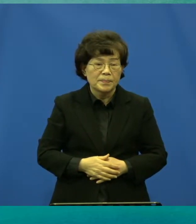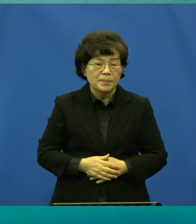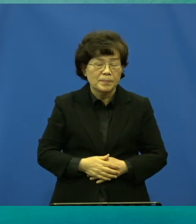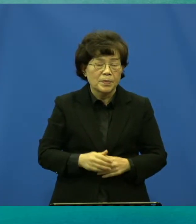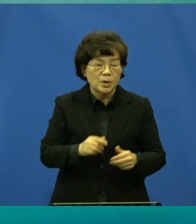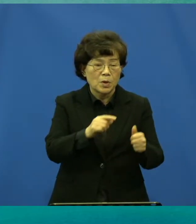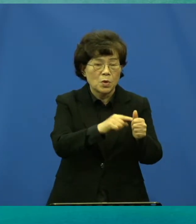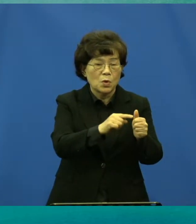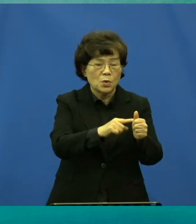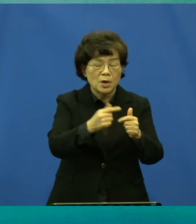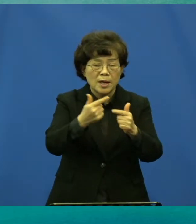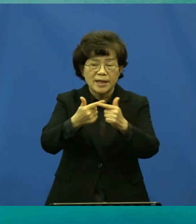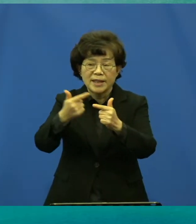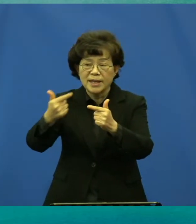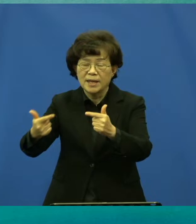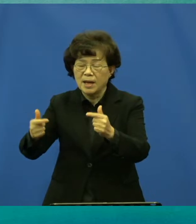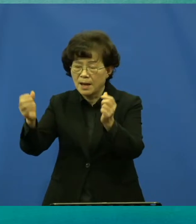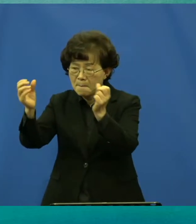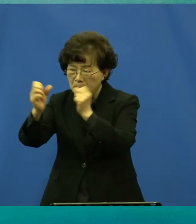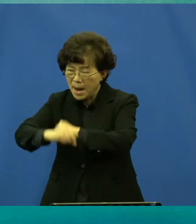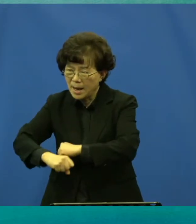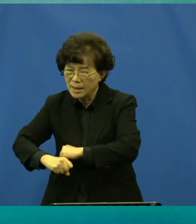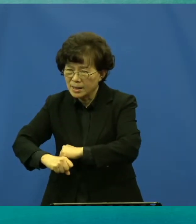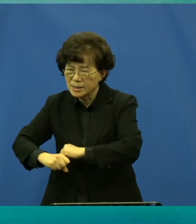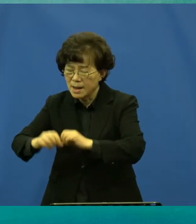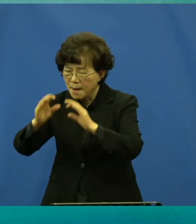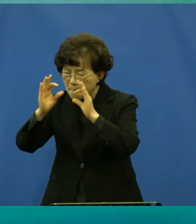요나는 니느웨가 망하는 것을 보고 싶습니다.